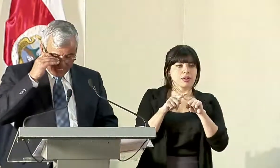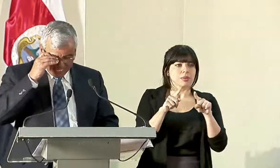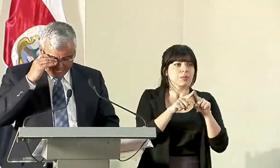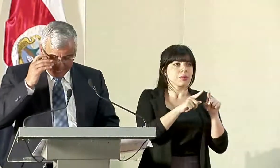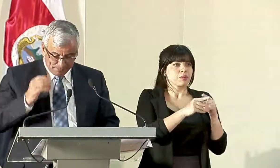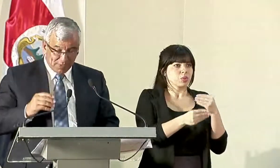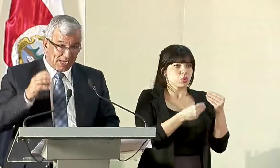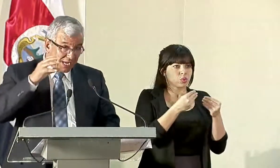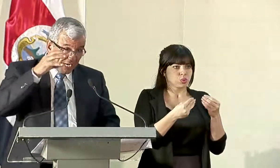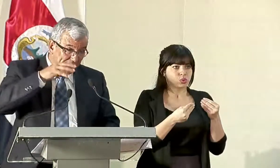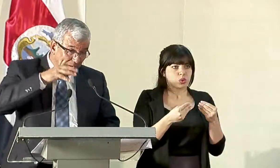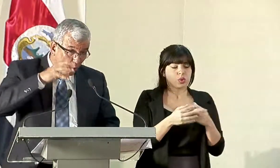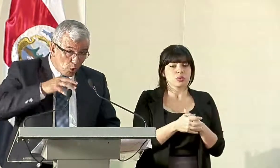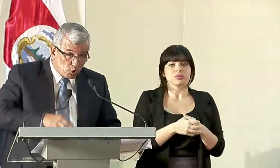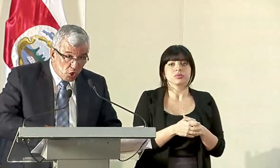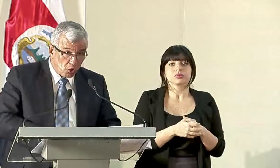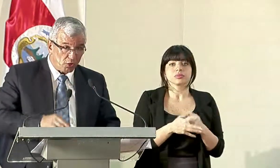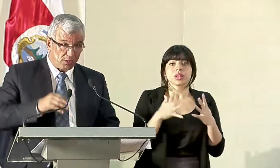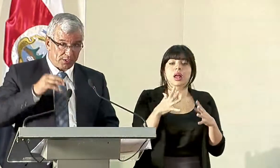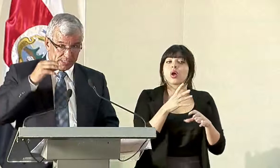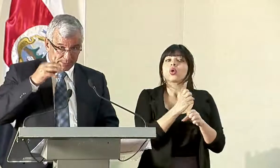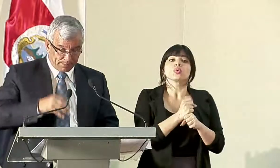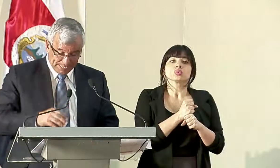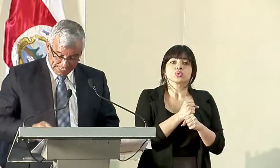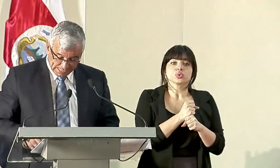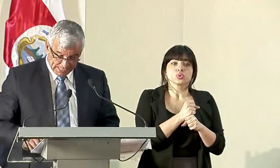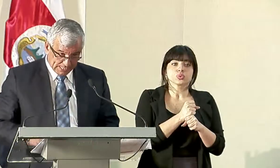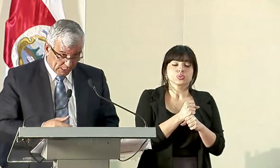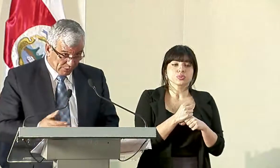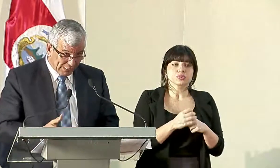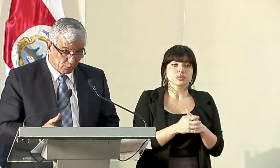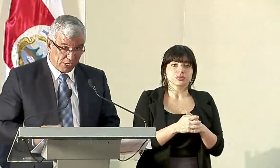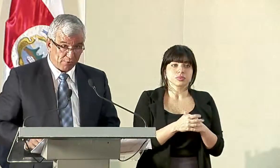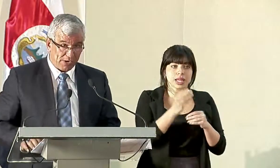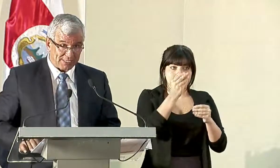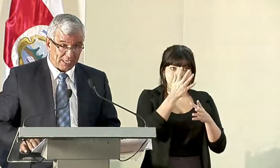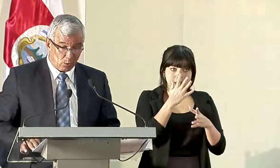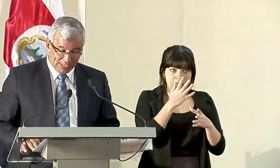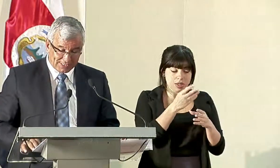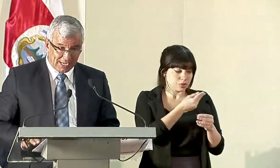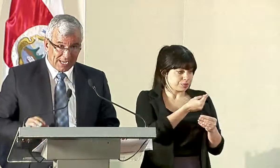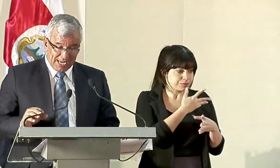De manera que la conclusión de los datos que